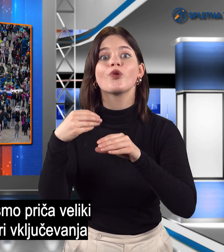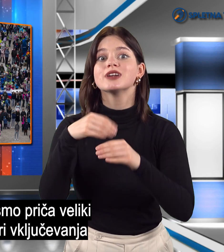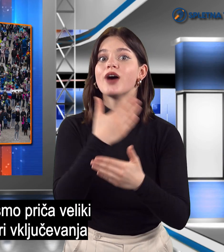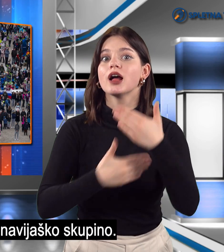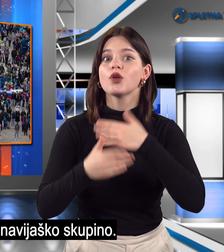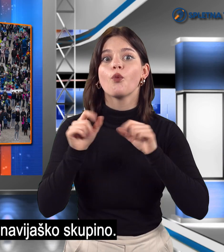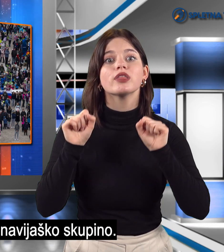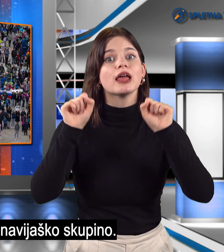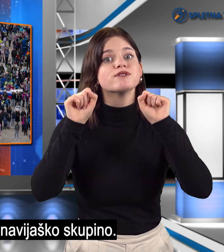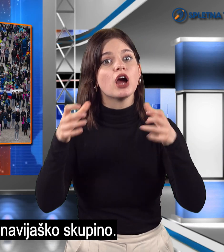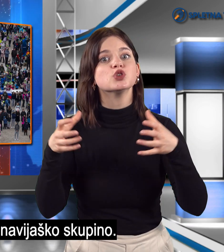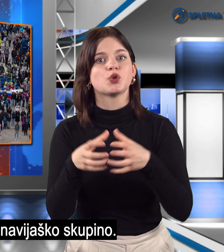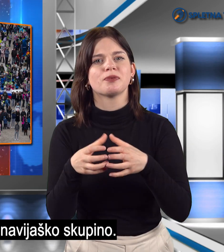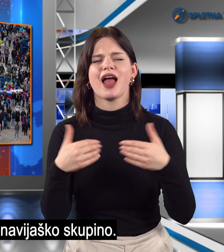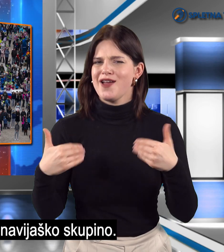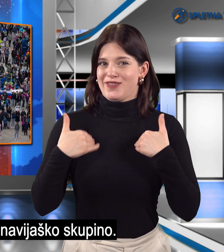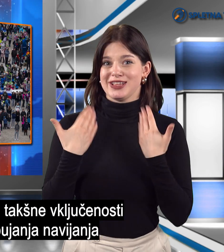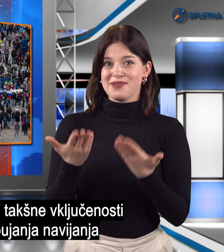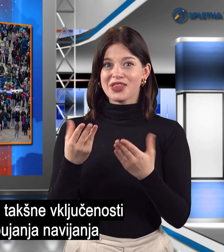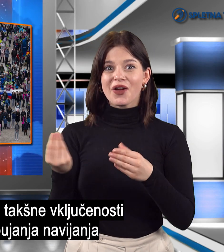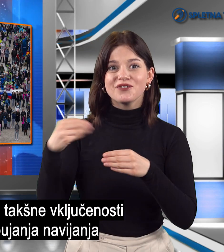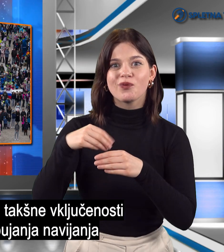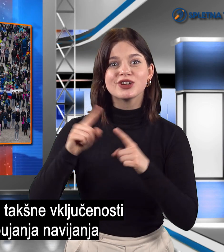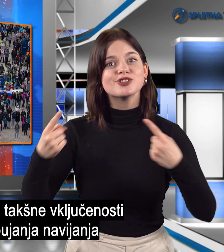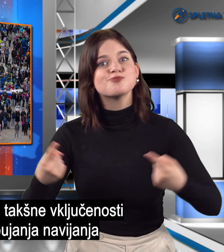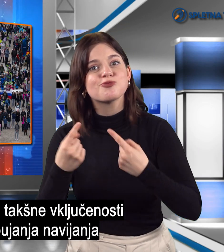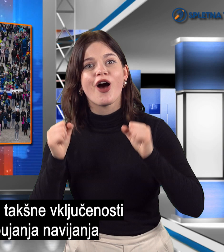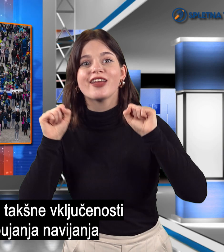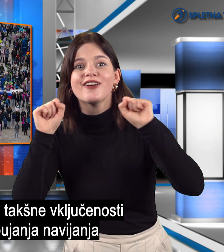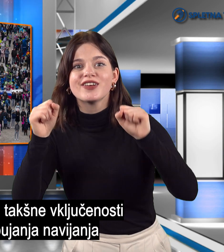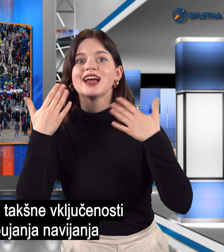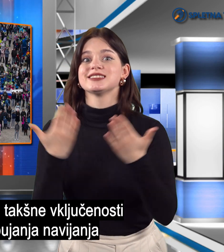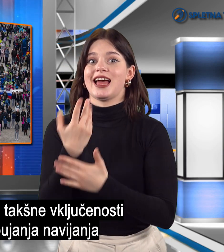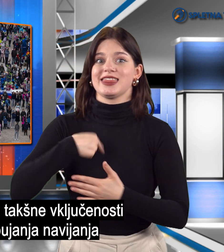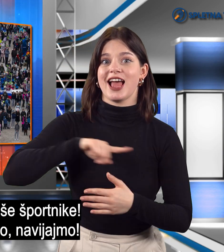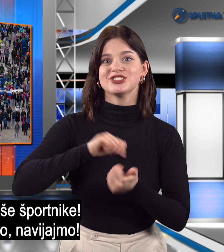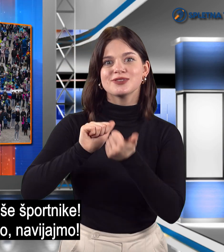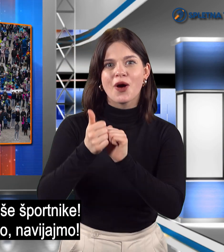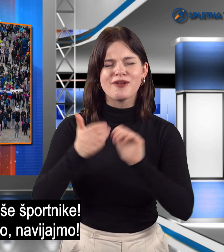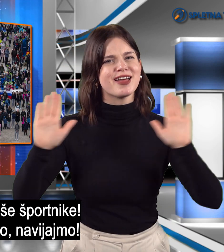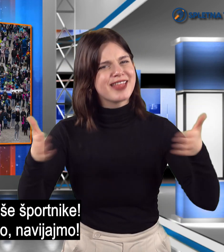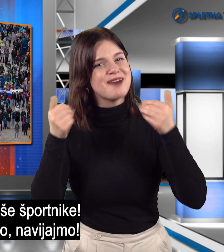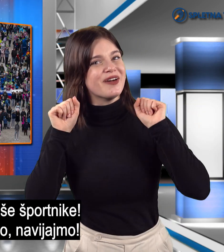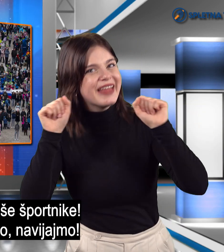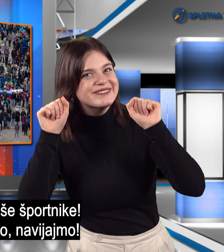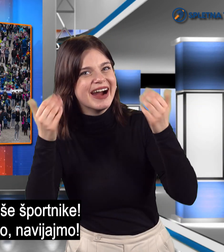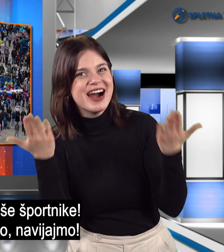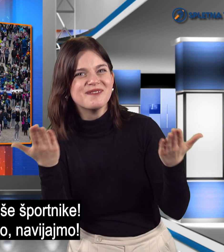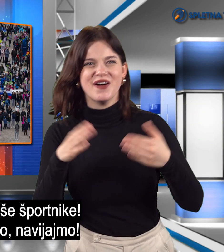podpori vključevanja invalidov v navijaško skupino. Veselimo se takšne vključenosti in spodbujanja navijanja za